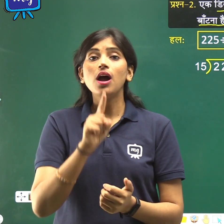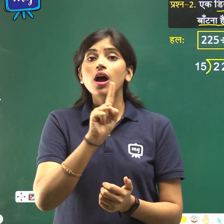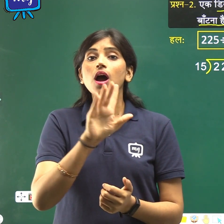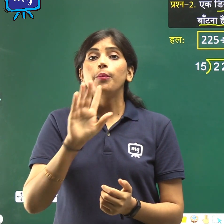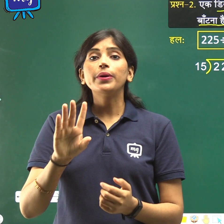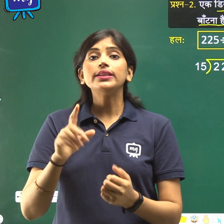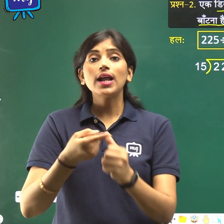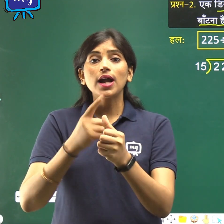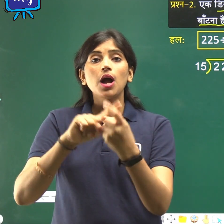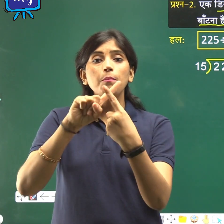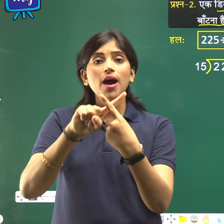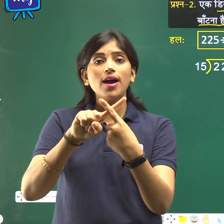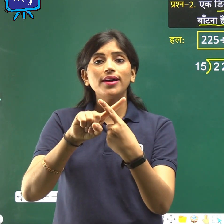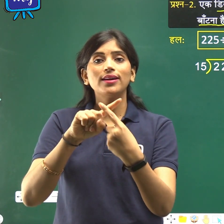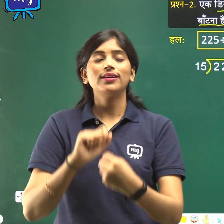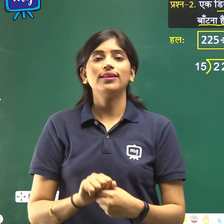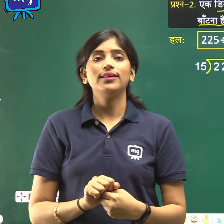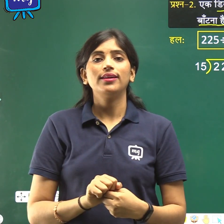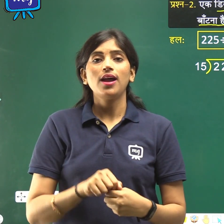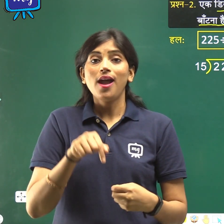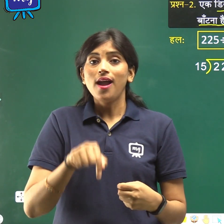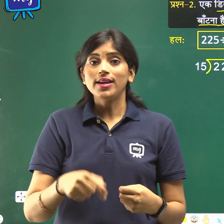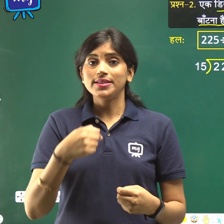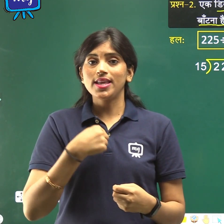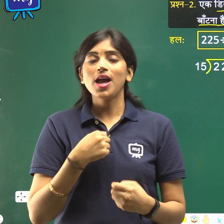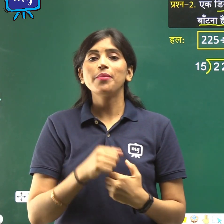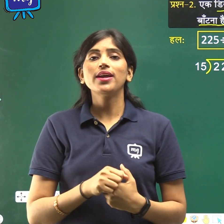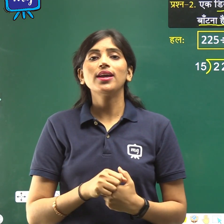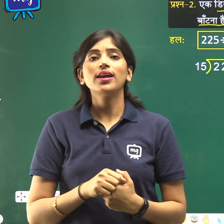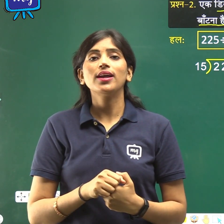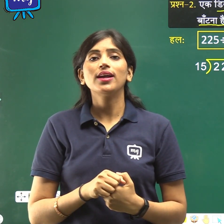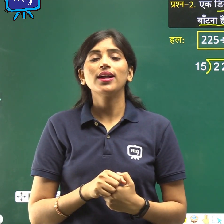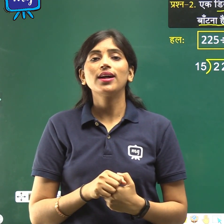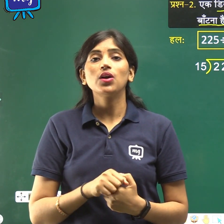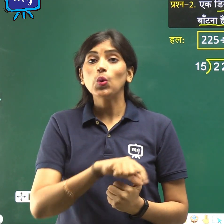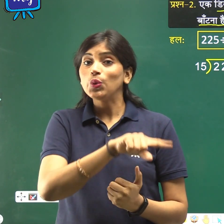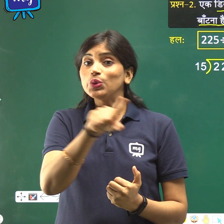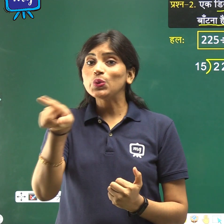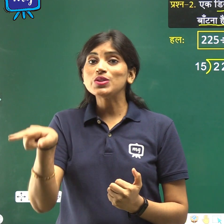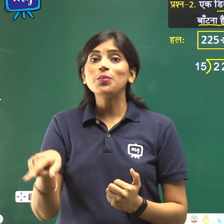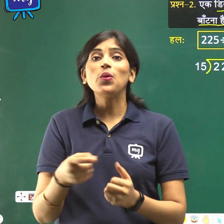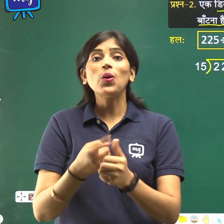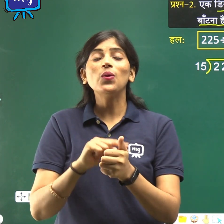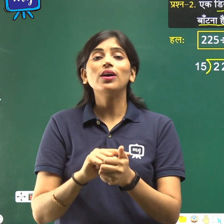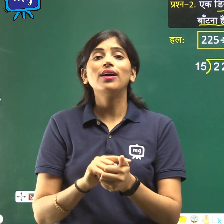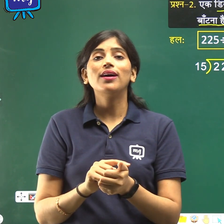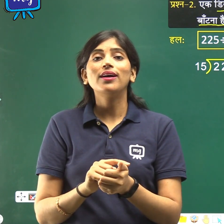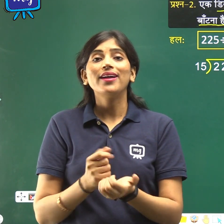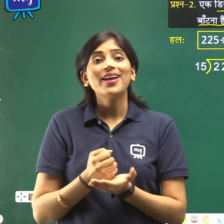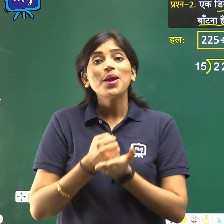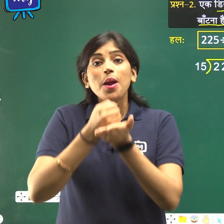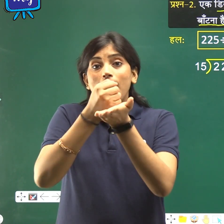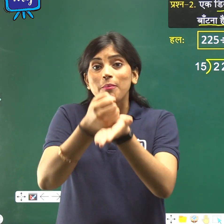15 का पहाड़ा। इससे हमें और आपको